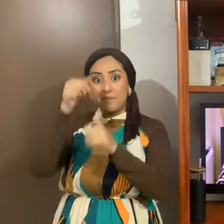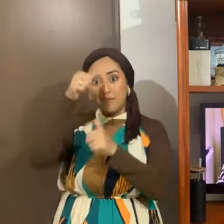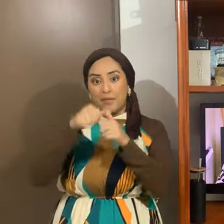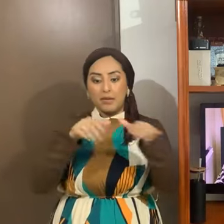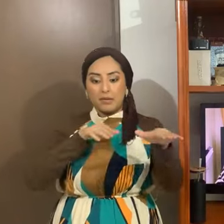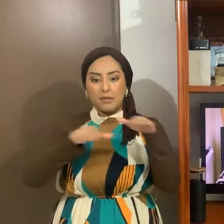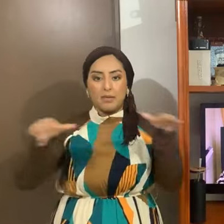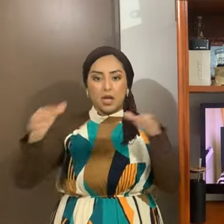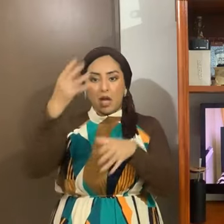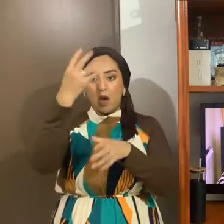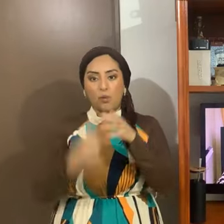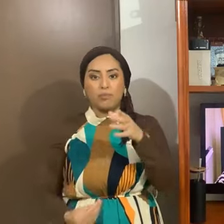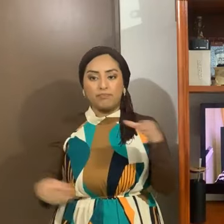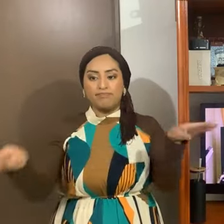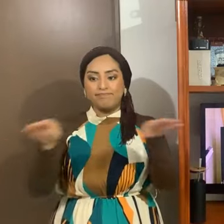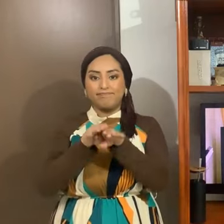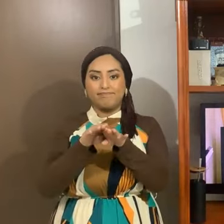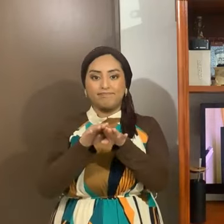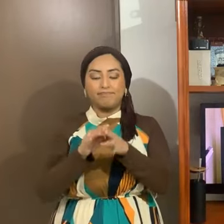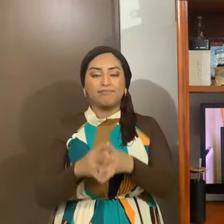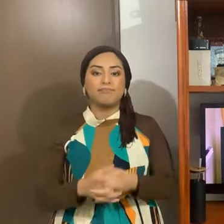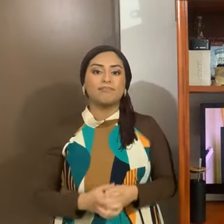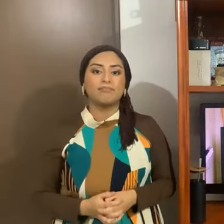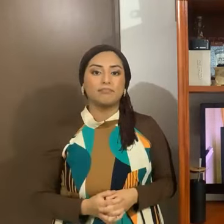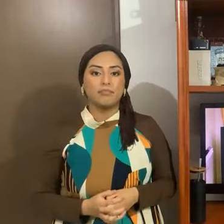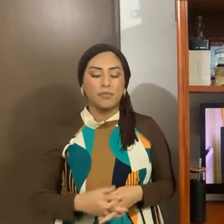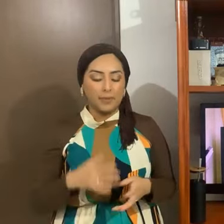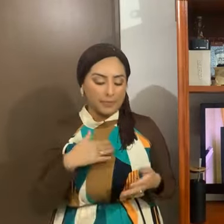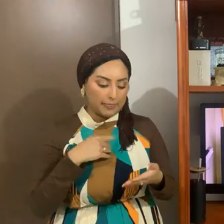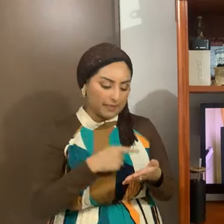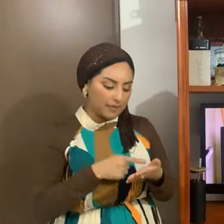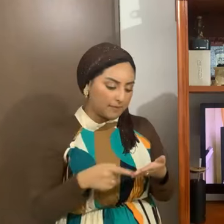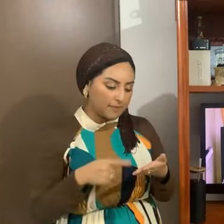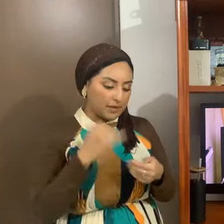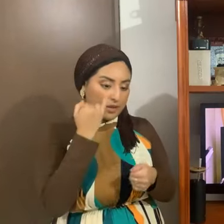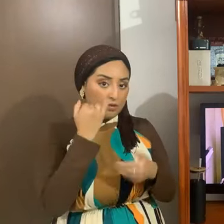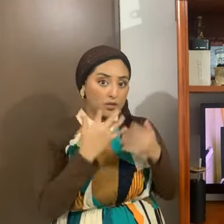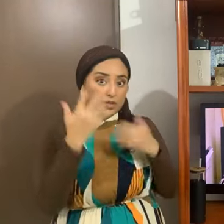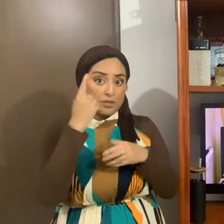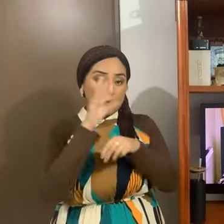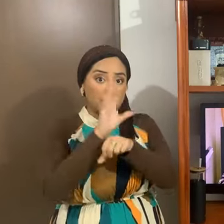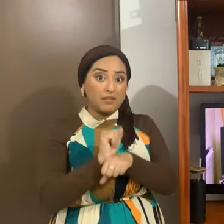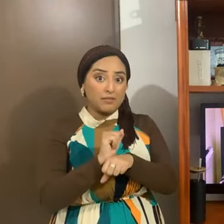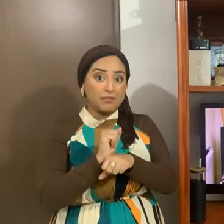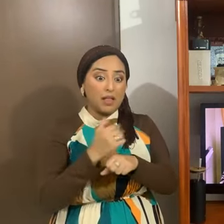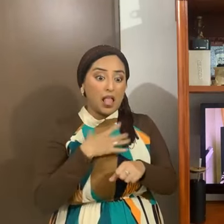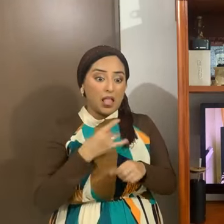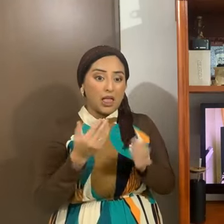se lo tragó. ¿Amén? Ahora, yo lo puse así. Si alguien tiene el hábito de ser chismoso, debe